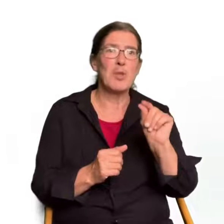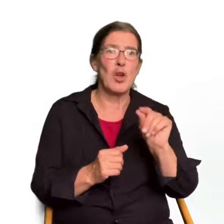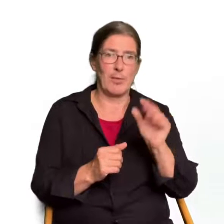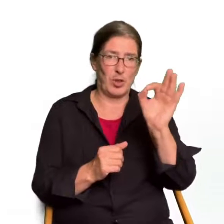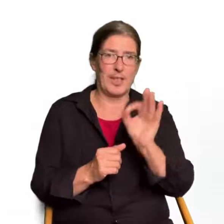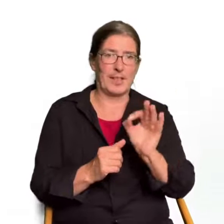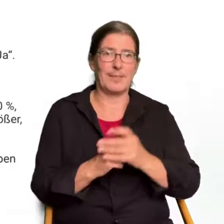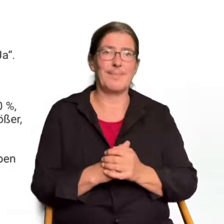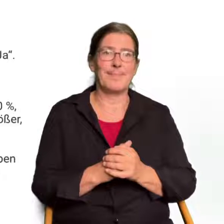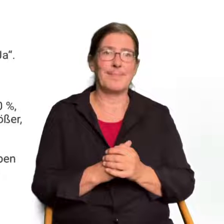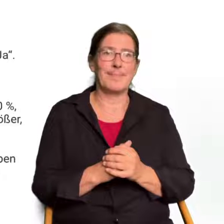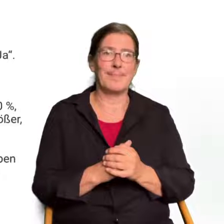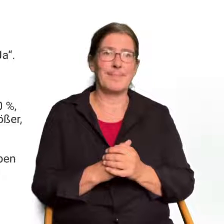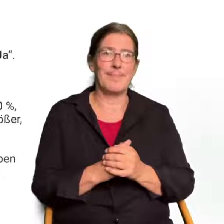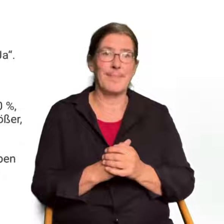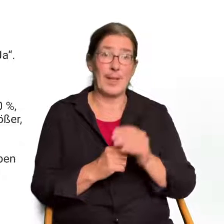sind Prozent